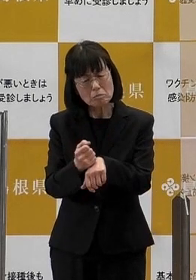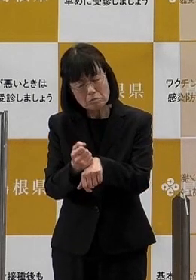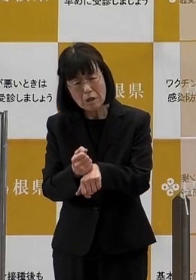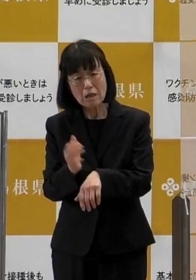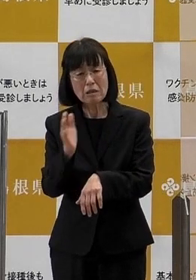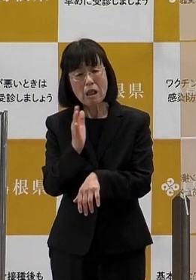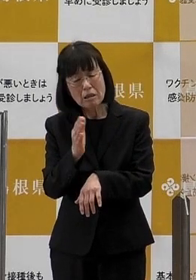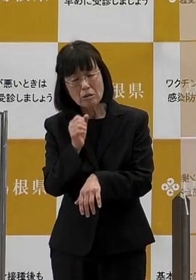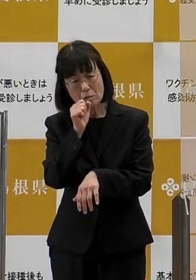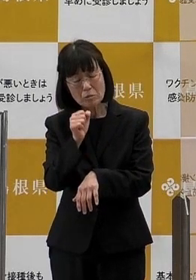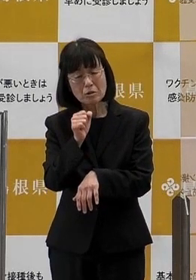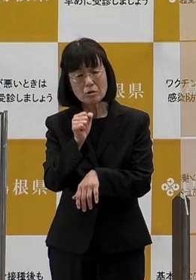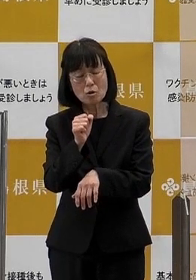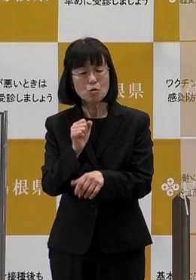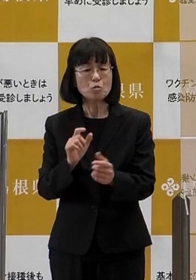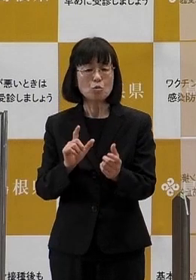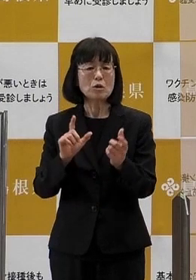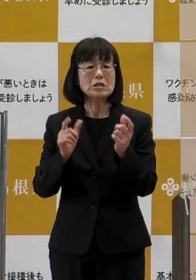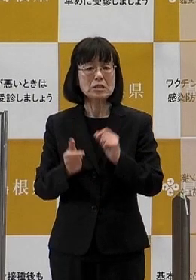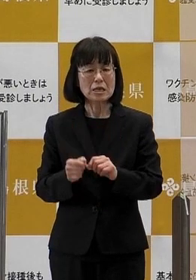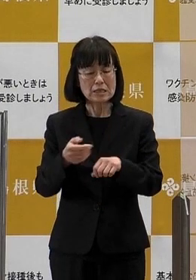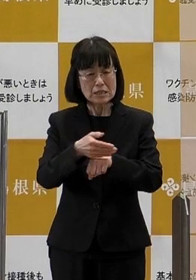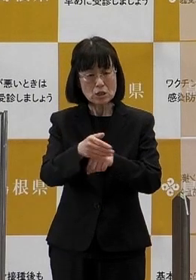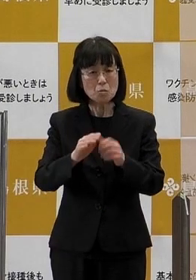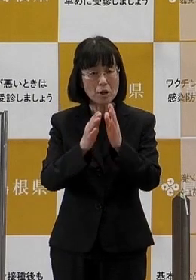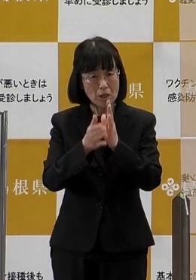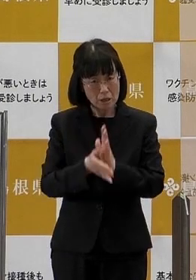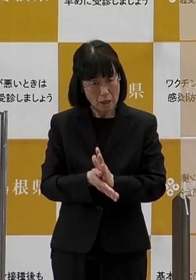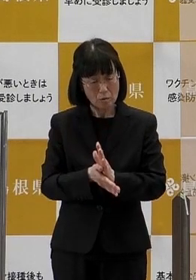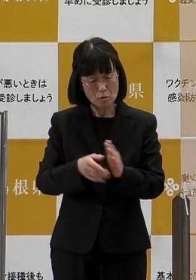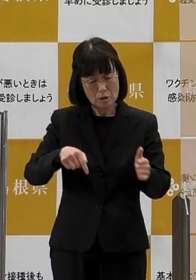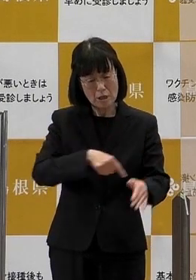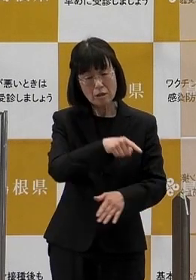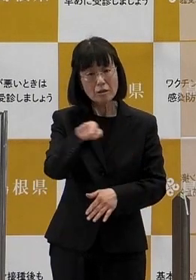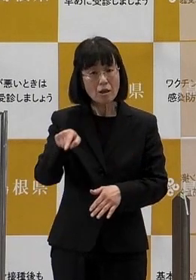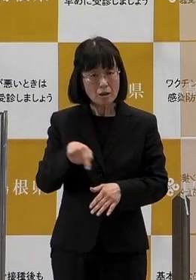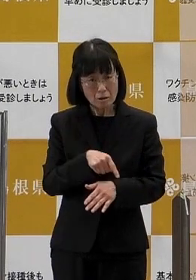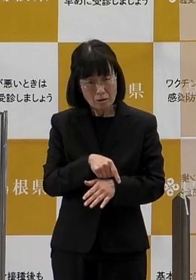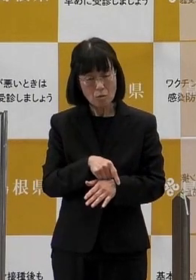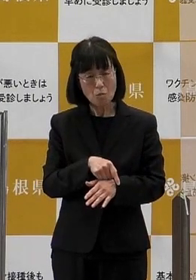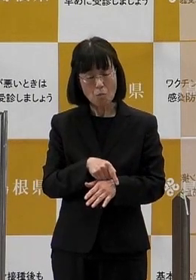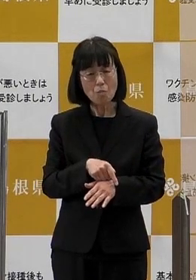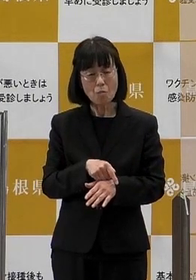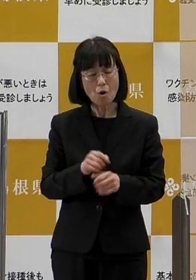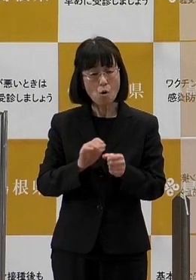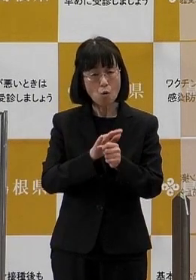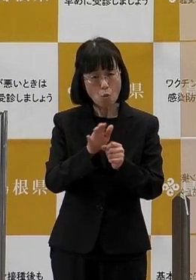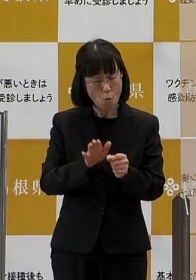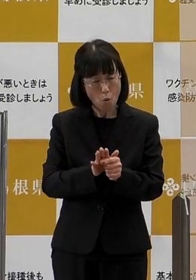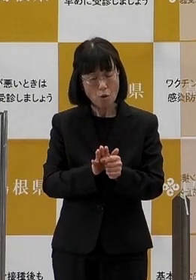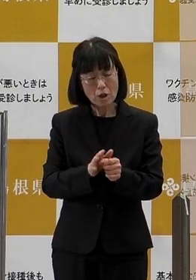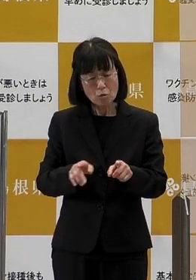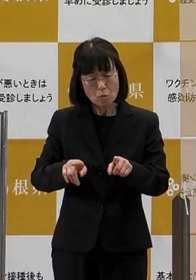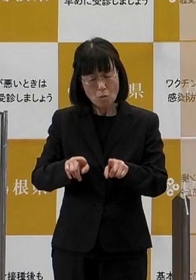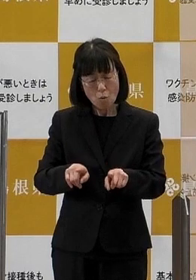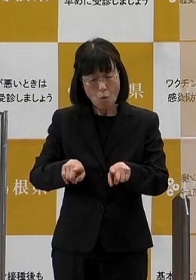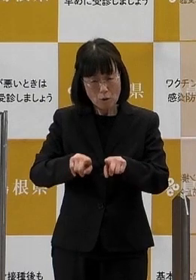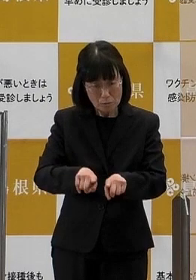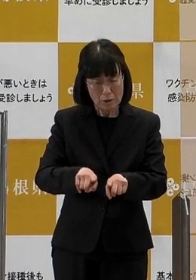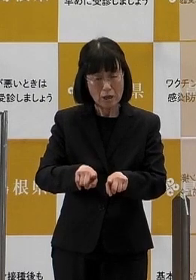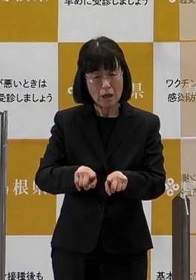ていうことじゃなくて、島根県におけるそのウィズコロナじゃないけども、経済をどう回すかっていう観点でいく